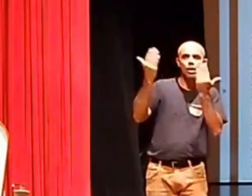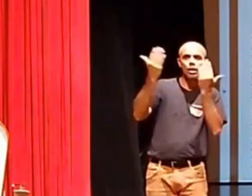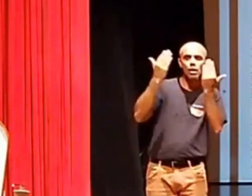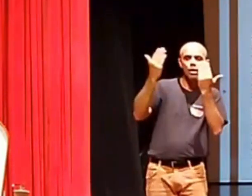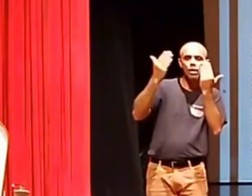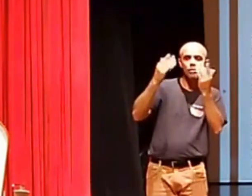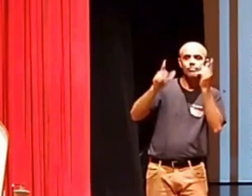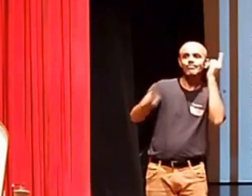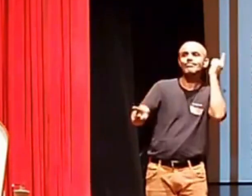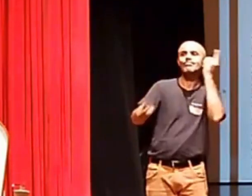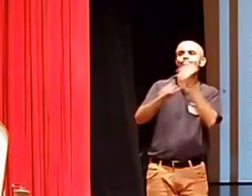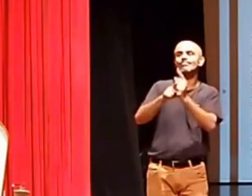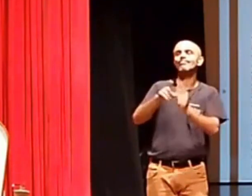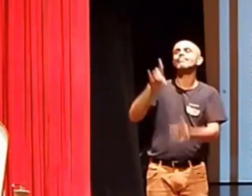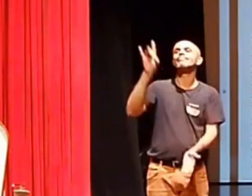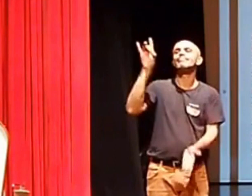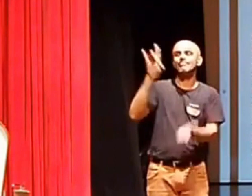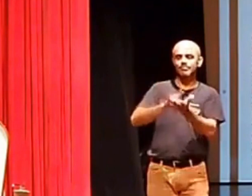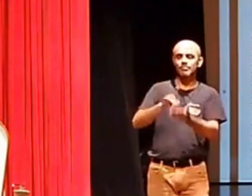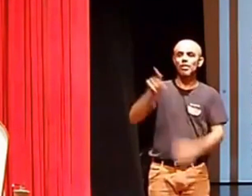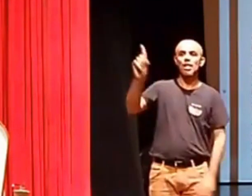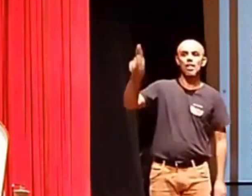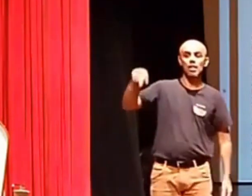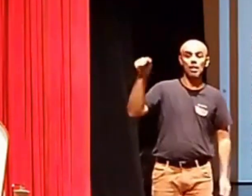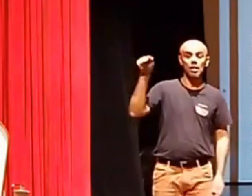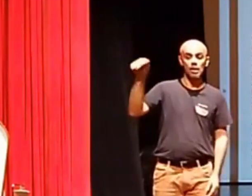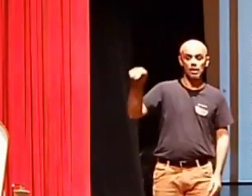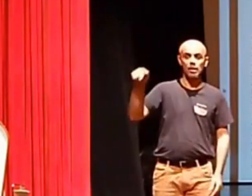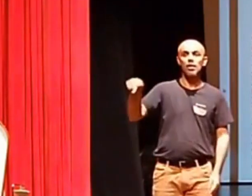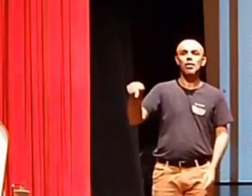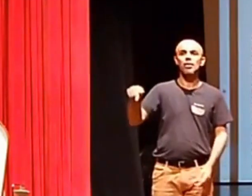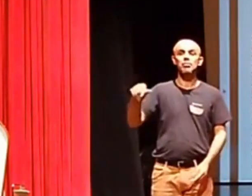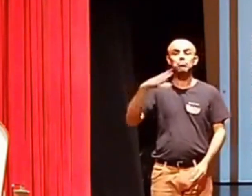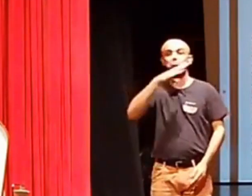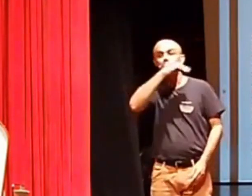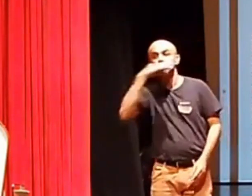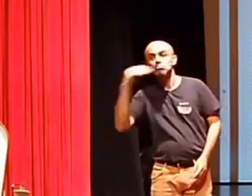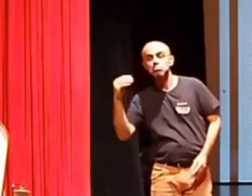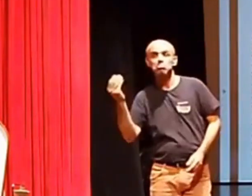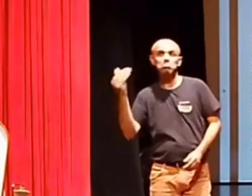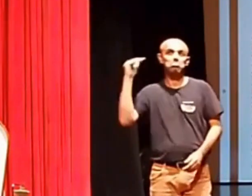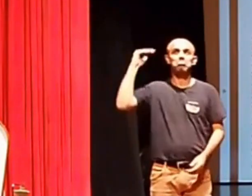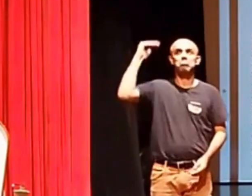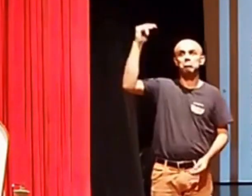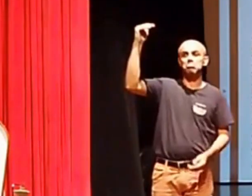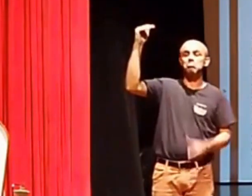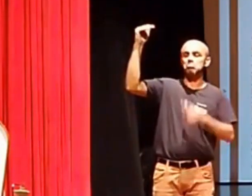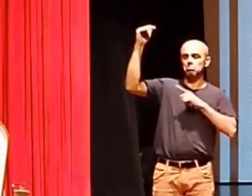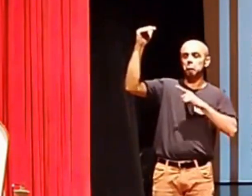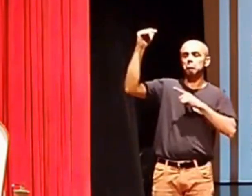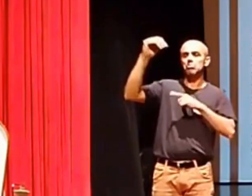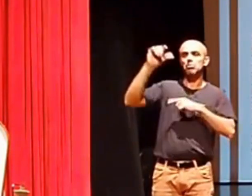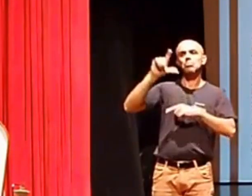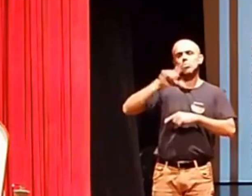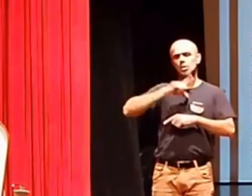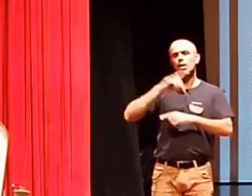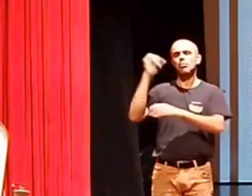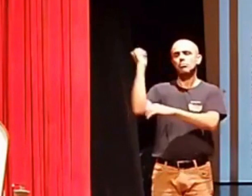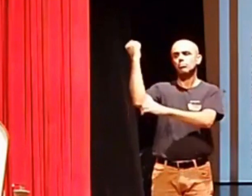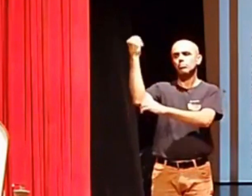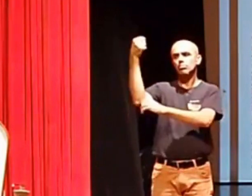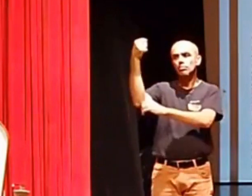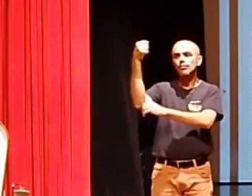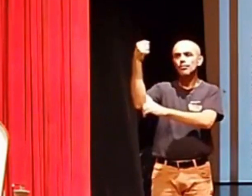conseguir efetivamente falar se a criança ou o adolescente ou o adulto tem ou não escoliose